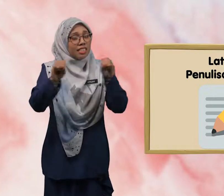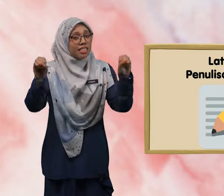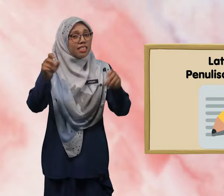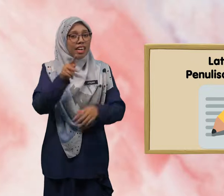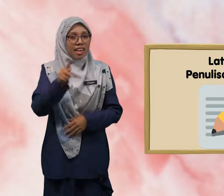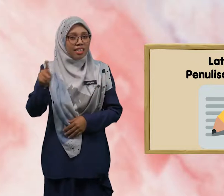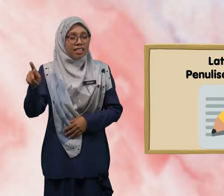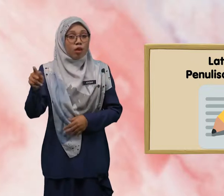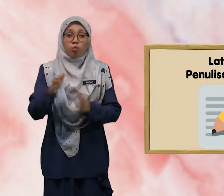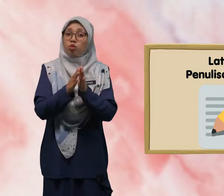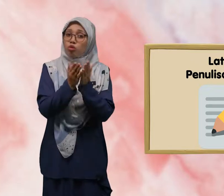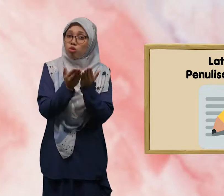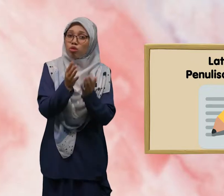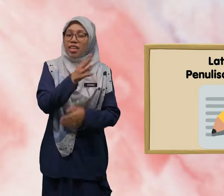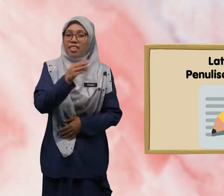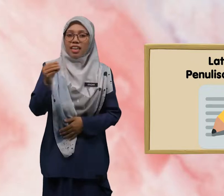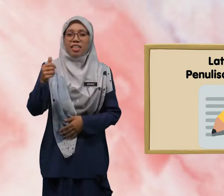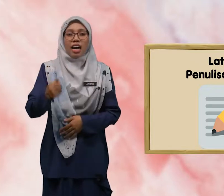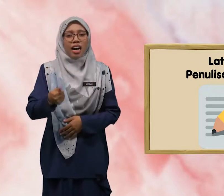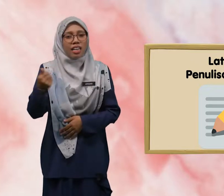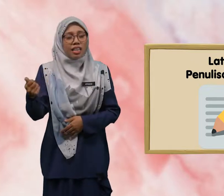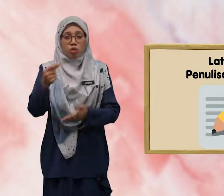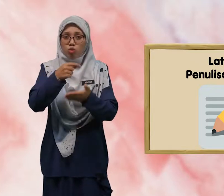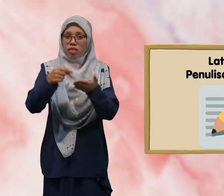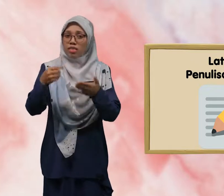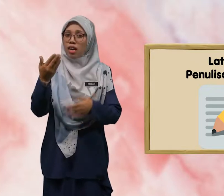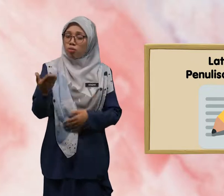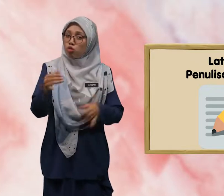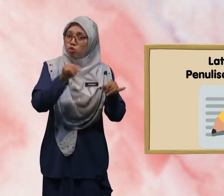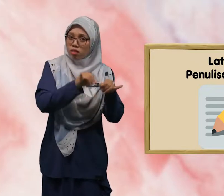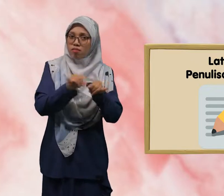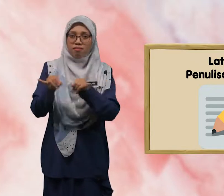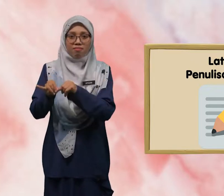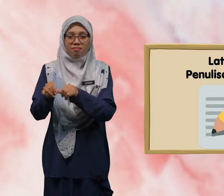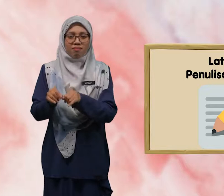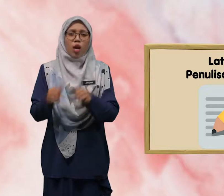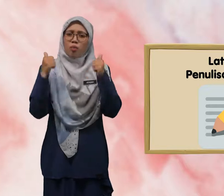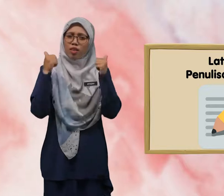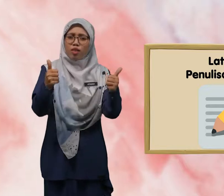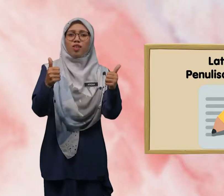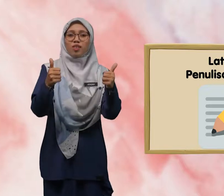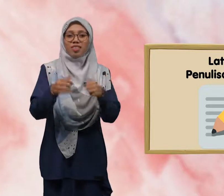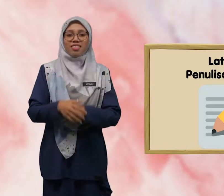sediakan buku dan alat tulis kamu juga bagus